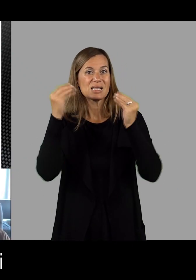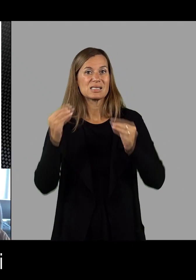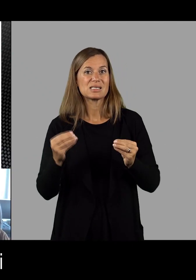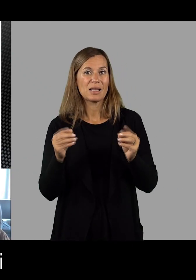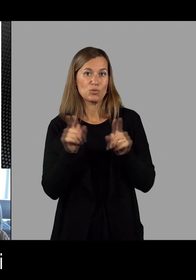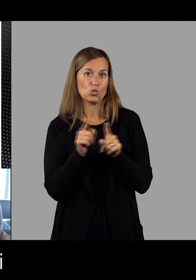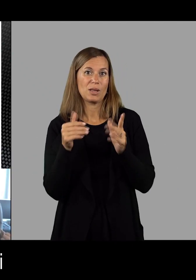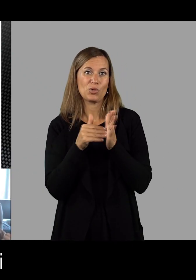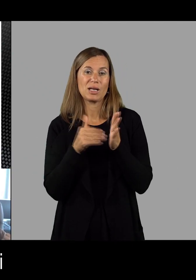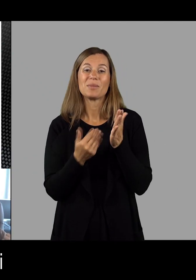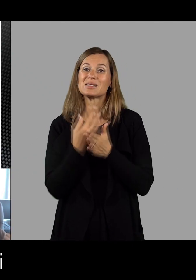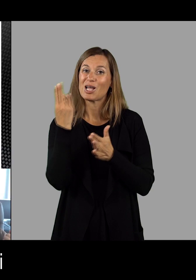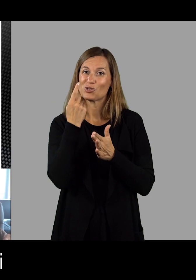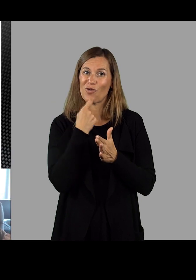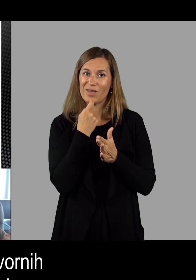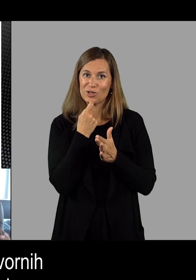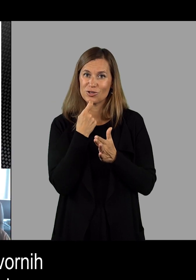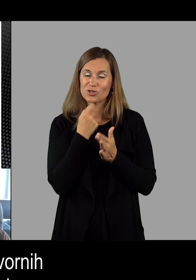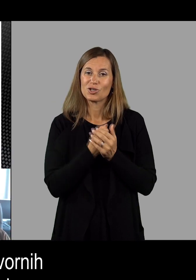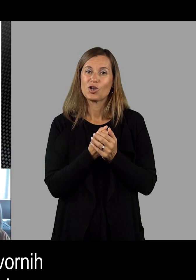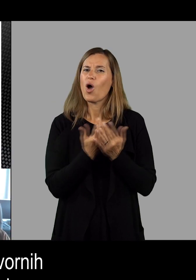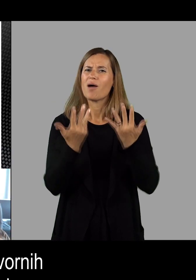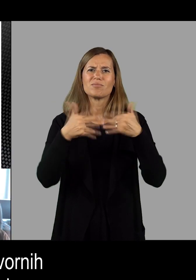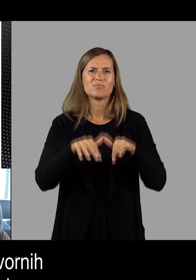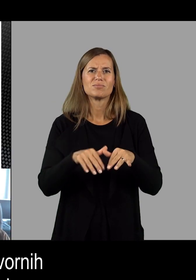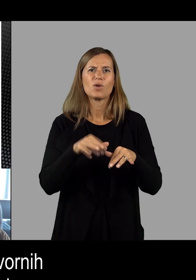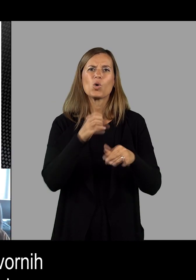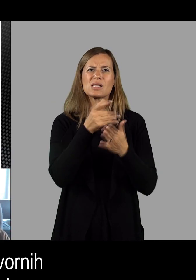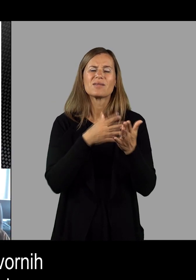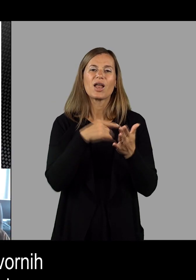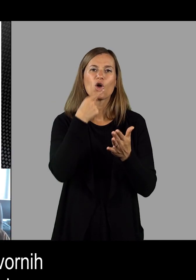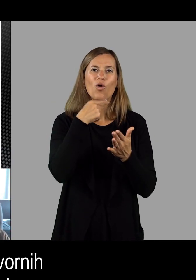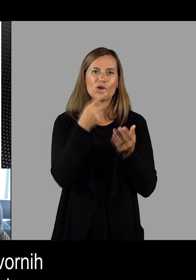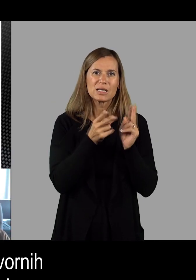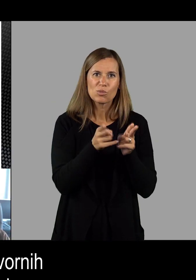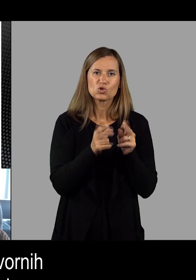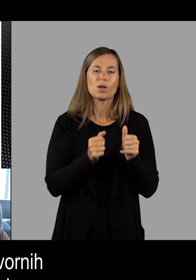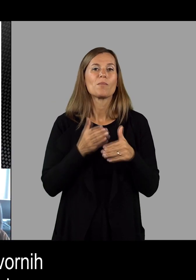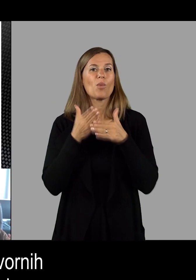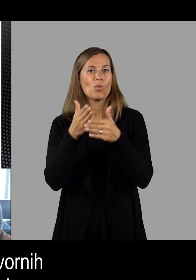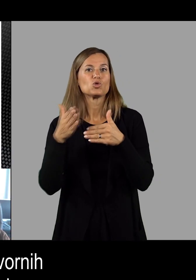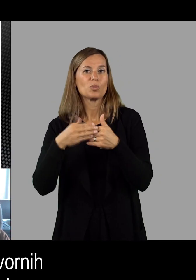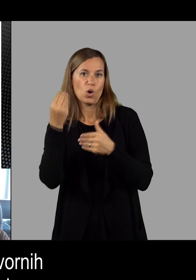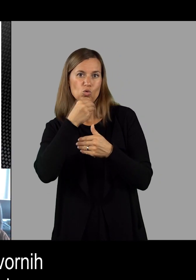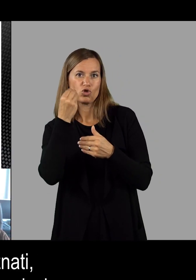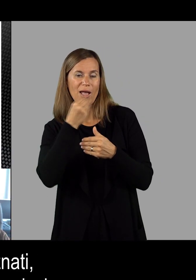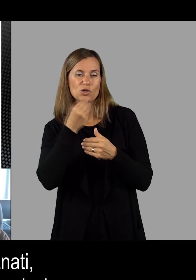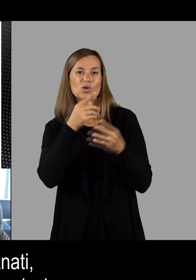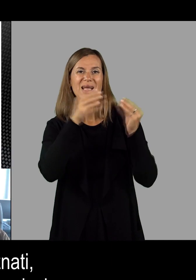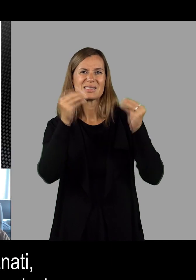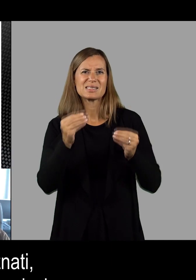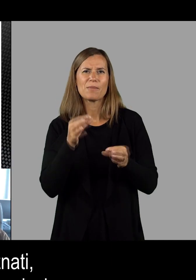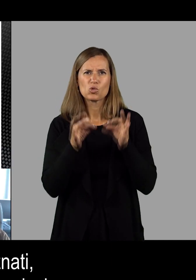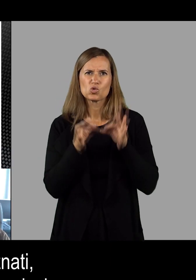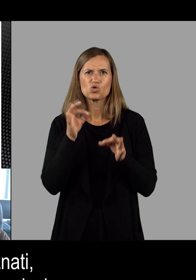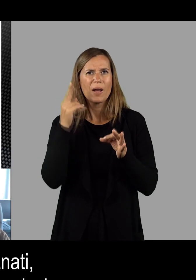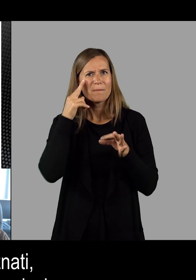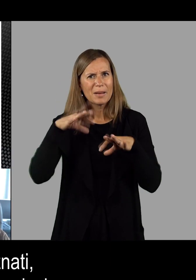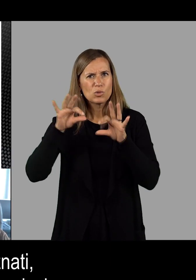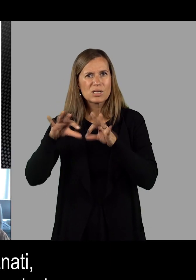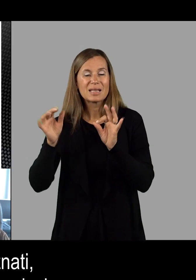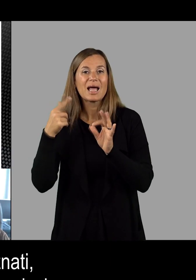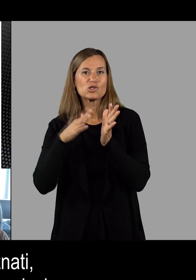razvijajo sistemi tudi potrebe za slovenščino, samodejno ocenjevanje govornih zmožnosti, pomoč pri učenju, da sistem poskuša